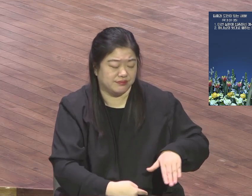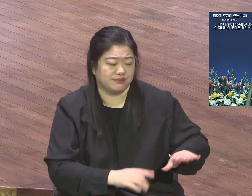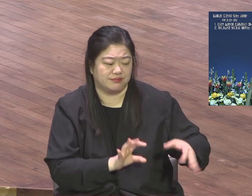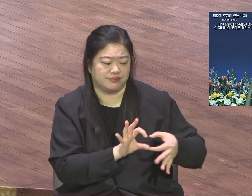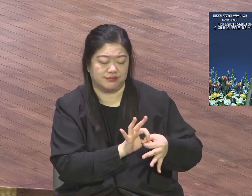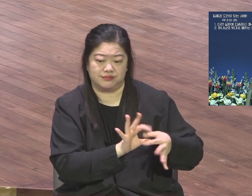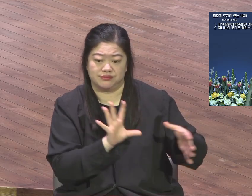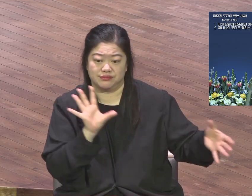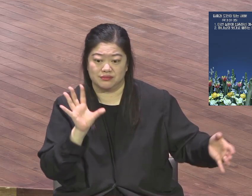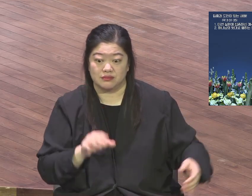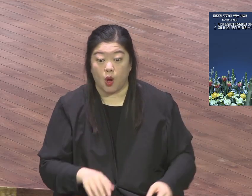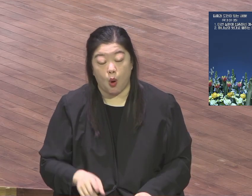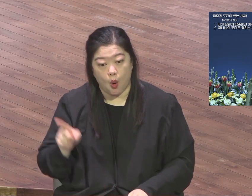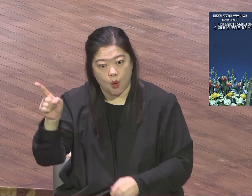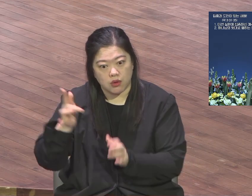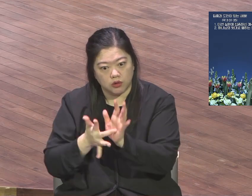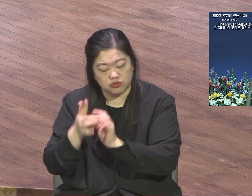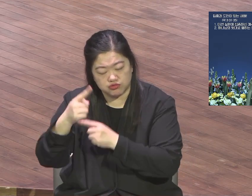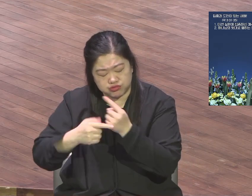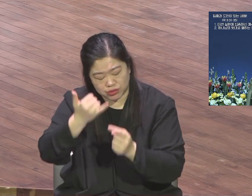요즘 말하면 참 불효자식이지요.